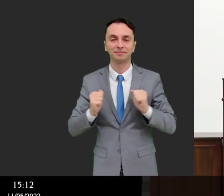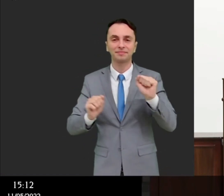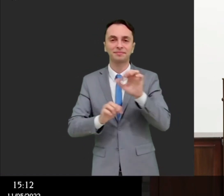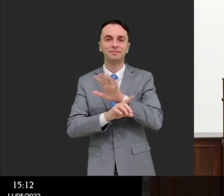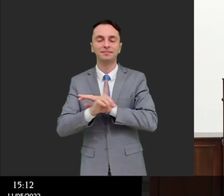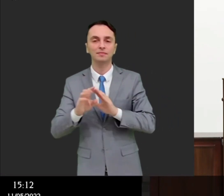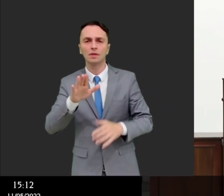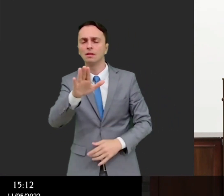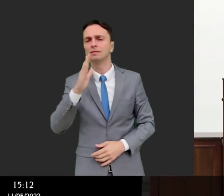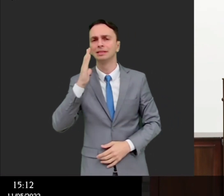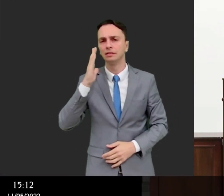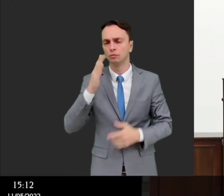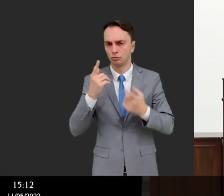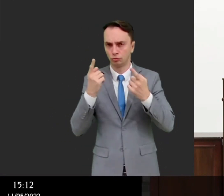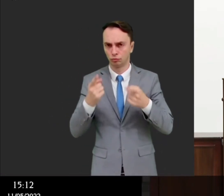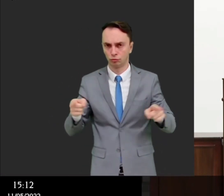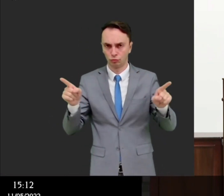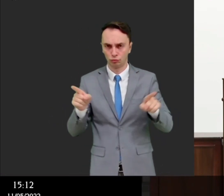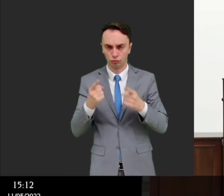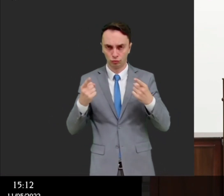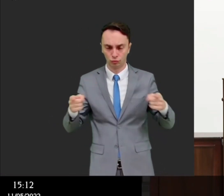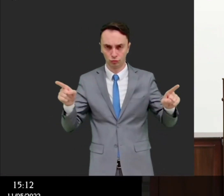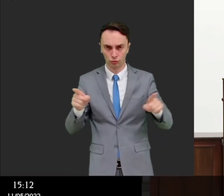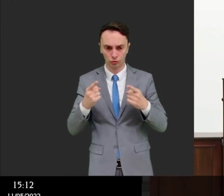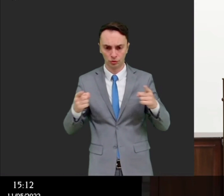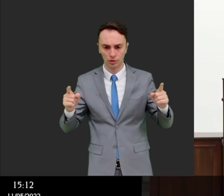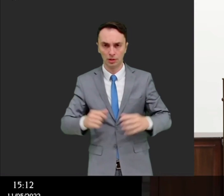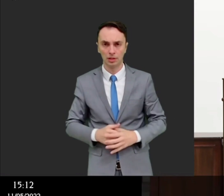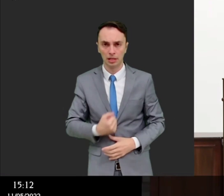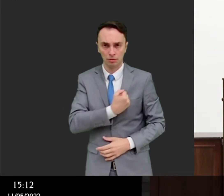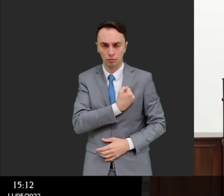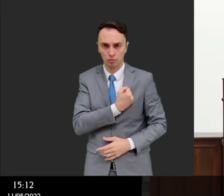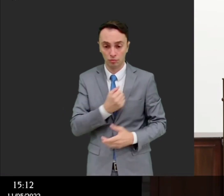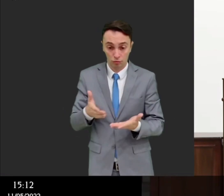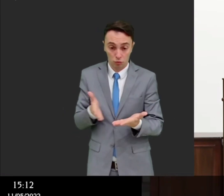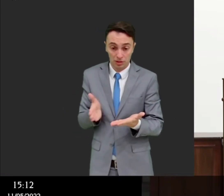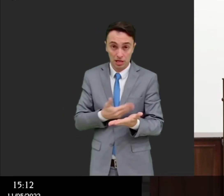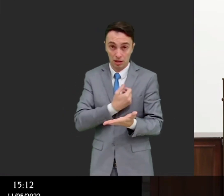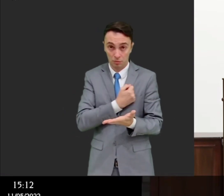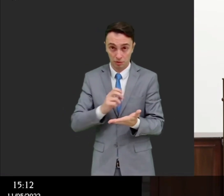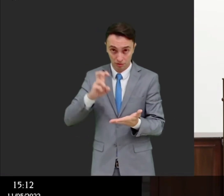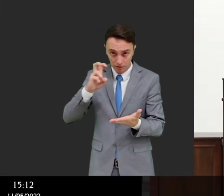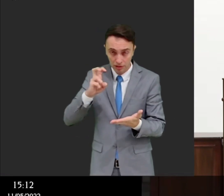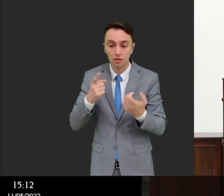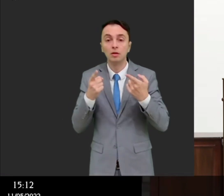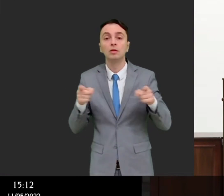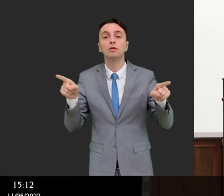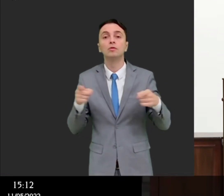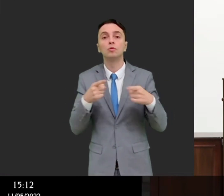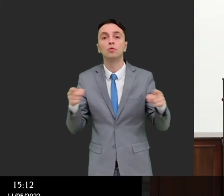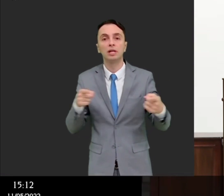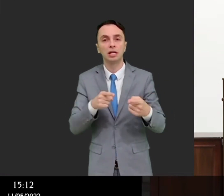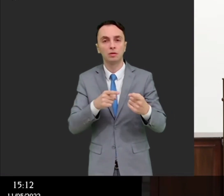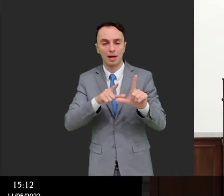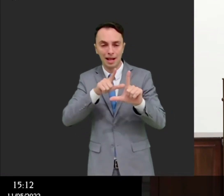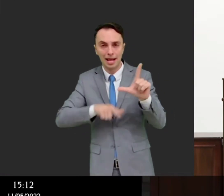Sabe que dos hinos novos agora do hinário número 5, quase todos os hinos foram mexidos,